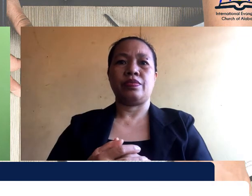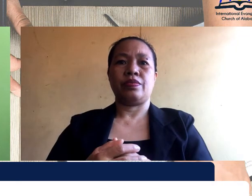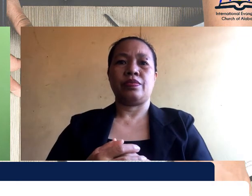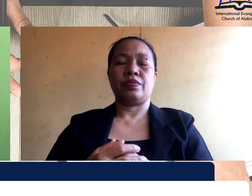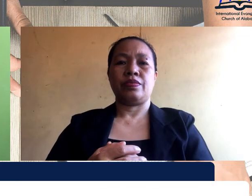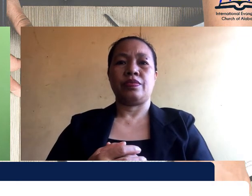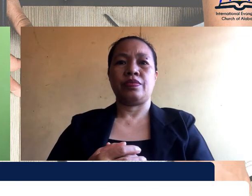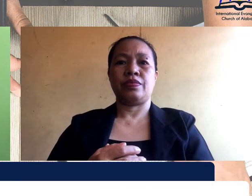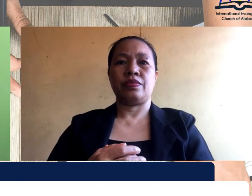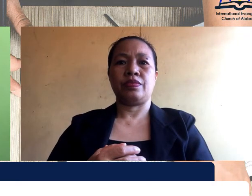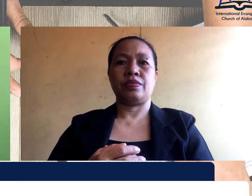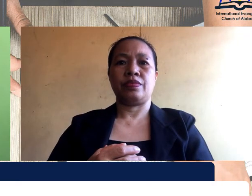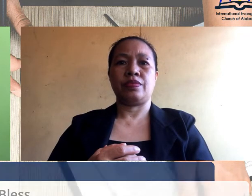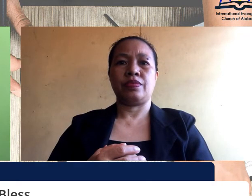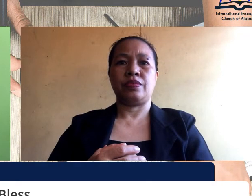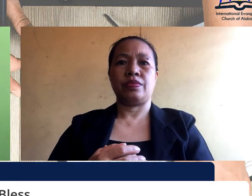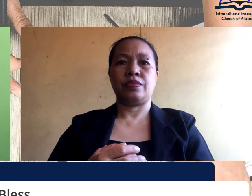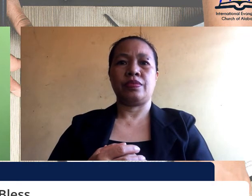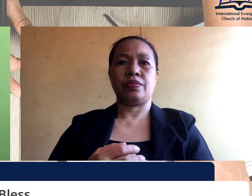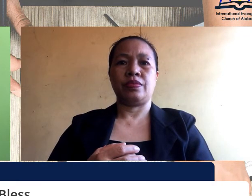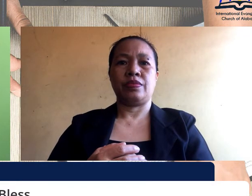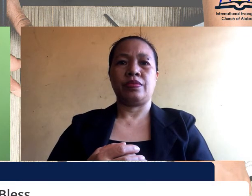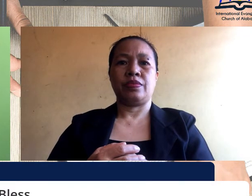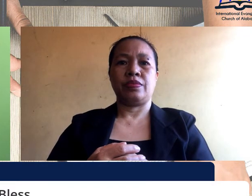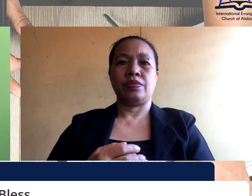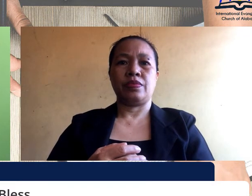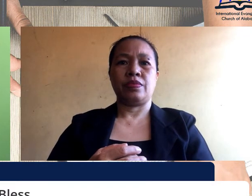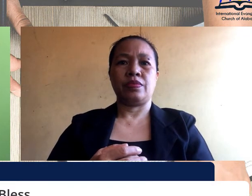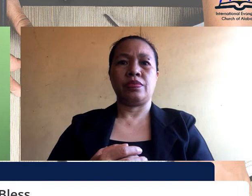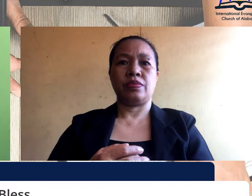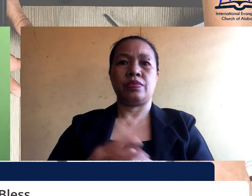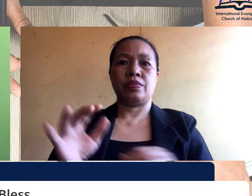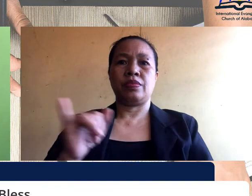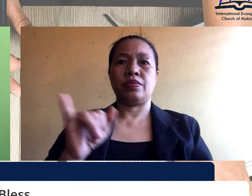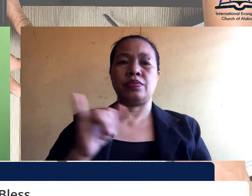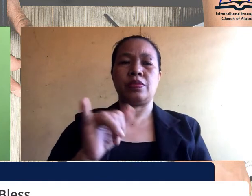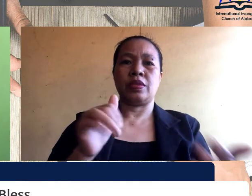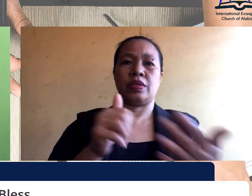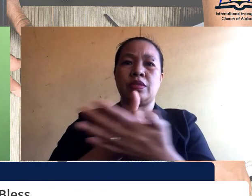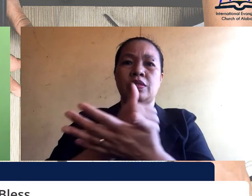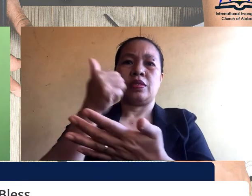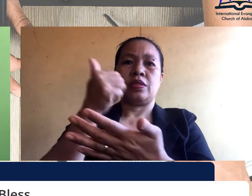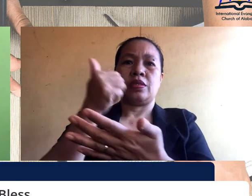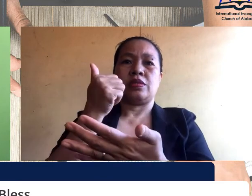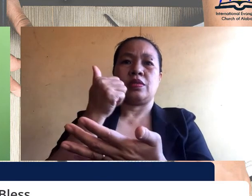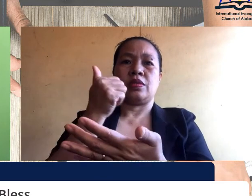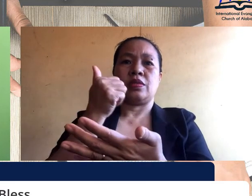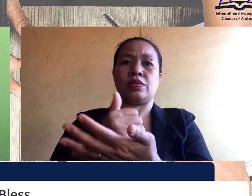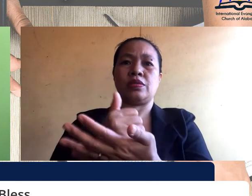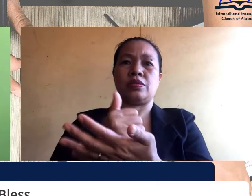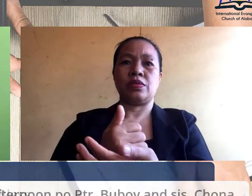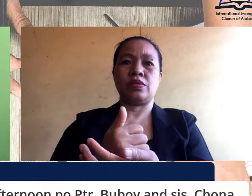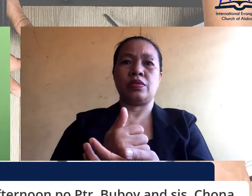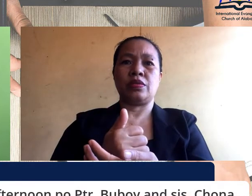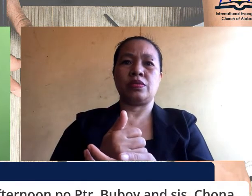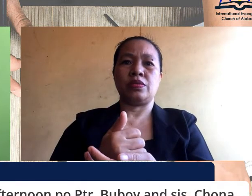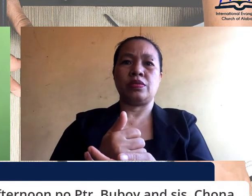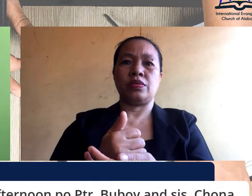Agreeing in prayer. Amen. Ruth Pile Dog, ay good afternoon po. God bless you. God bless you